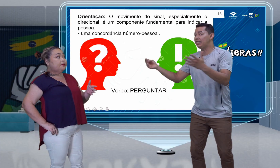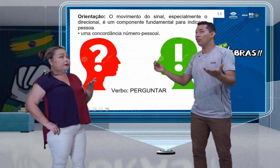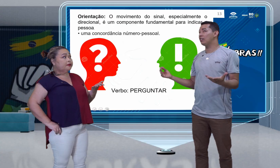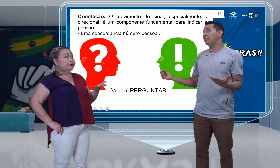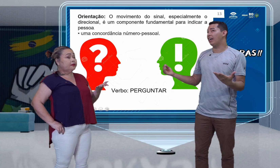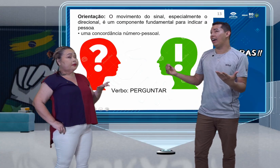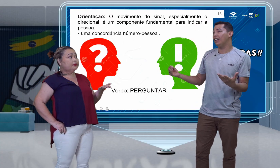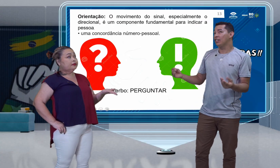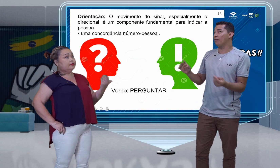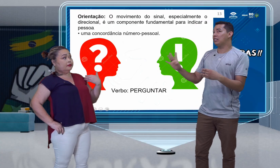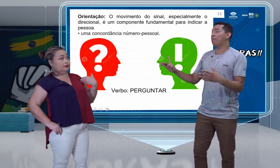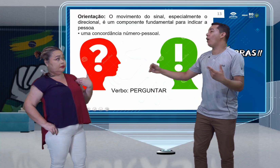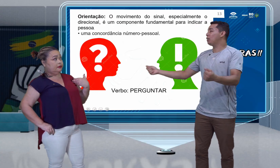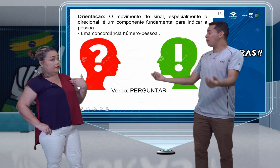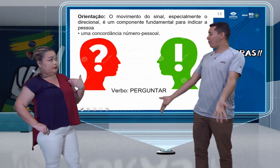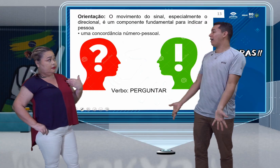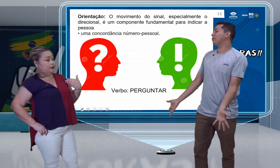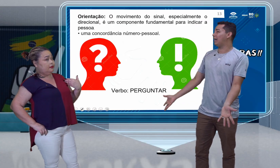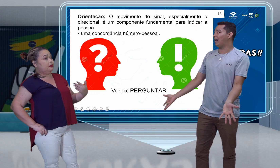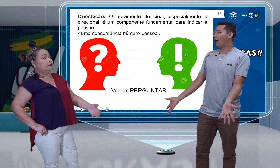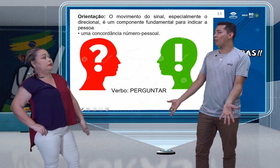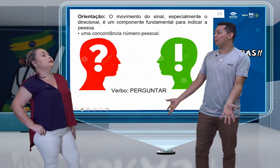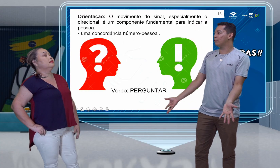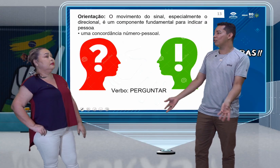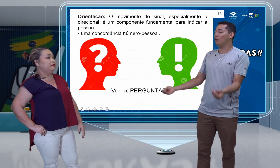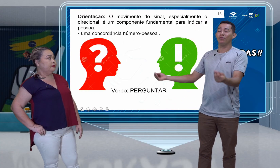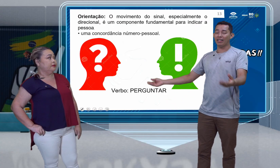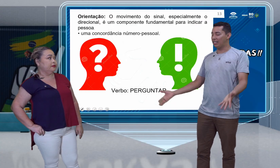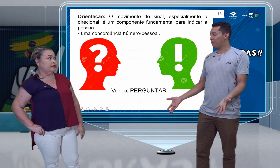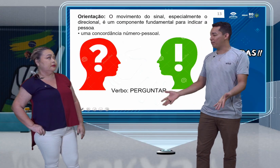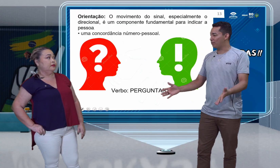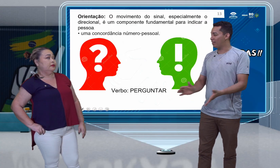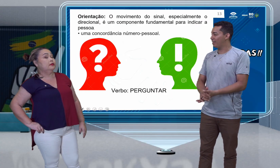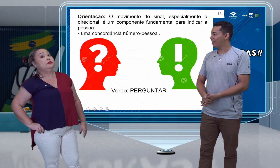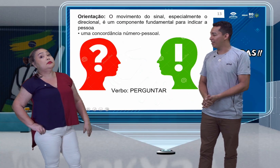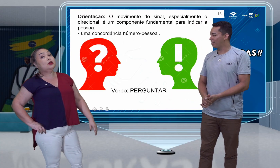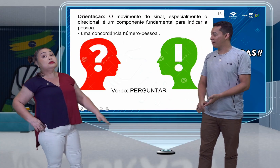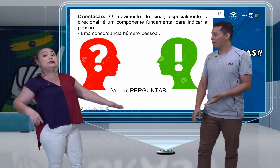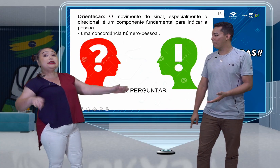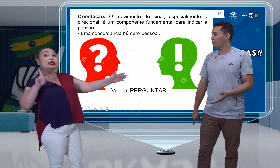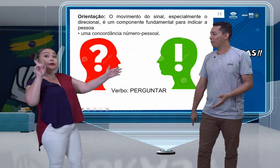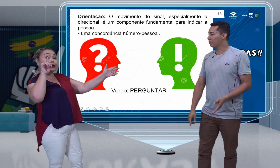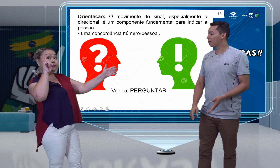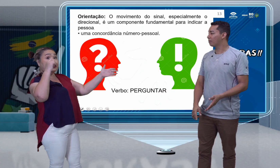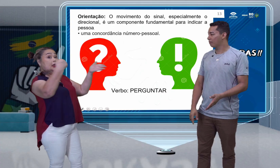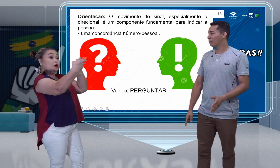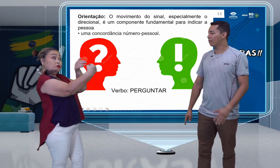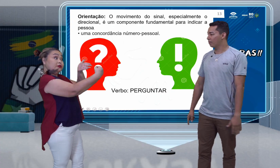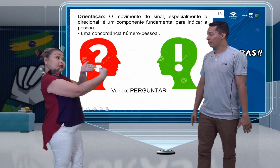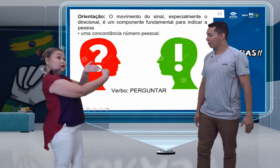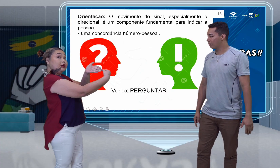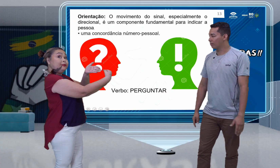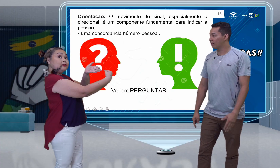eu disser que você pode me perguntar algo? Como vai ser, professora? Então, se ele está perguntando, olha, repara